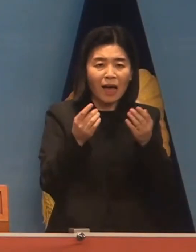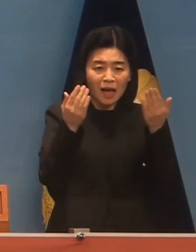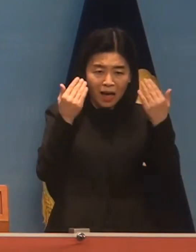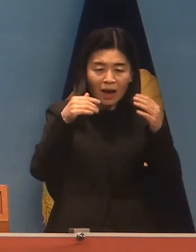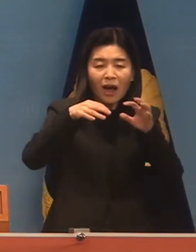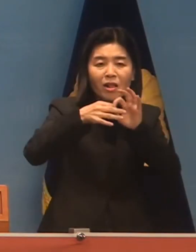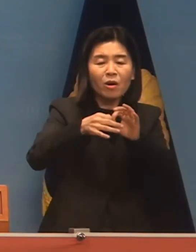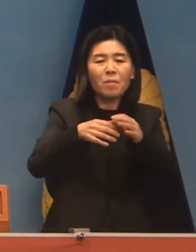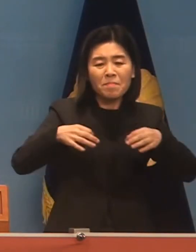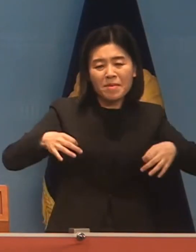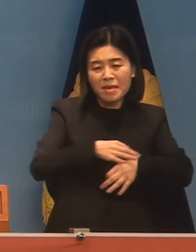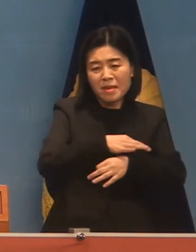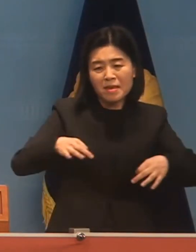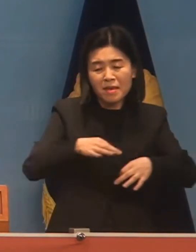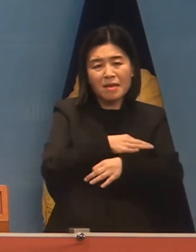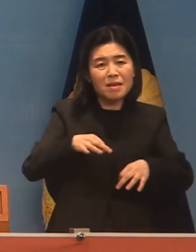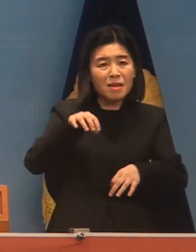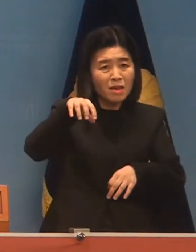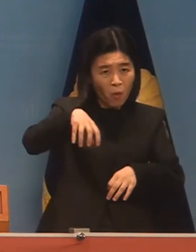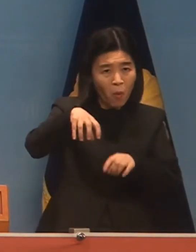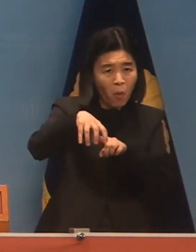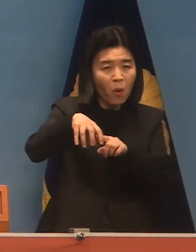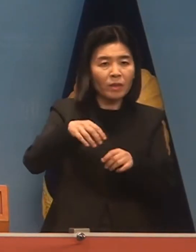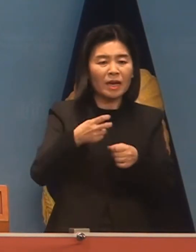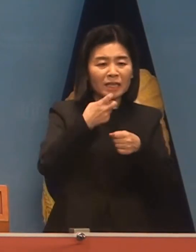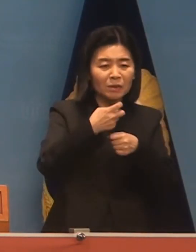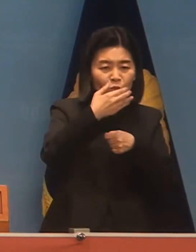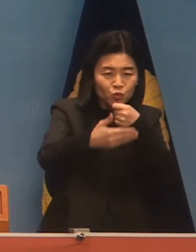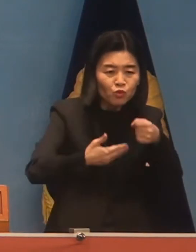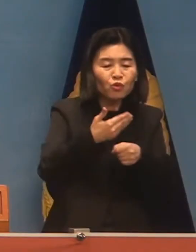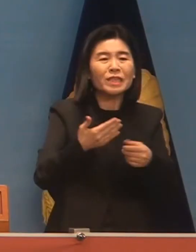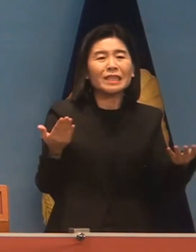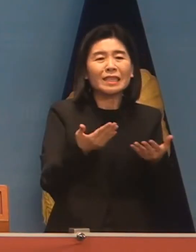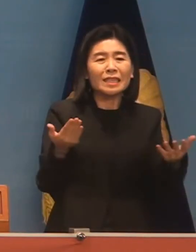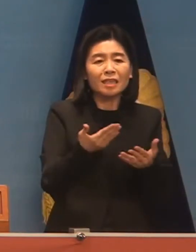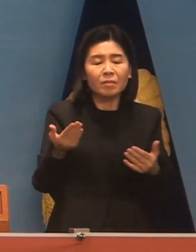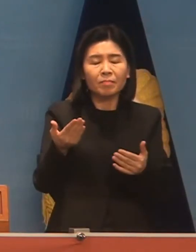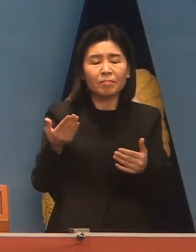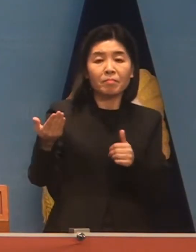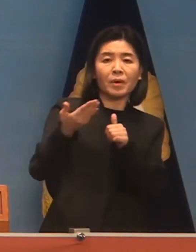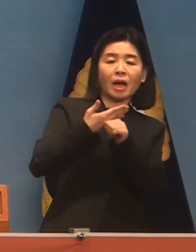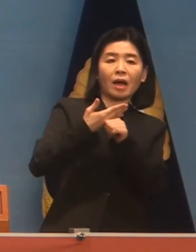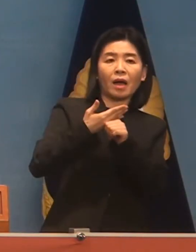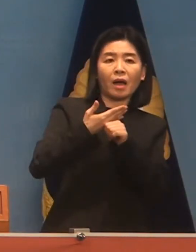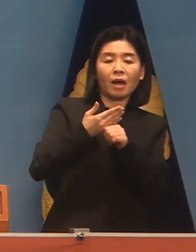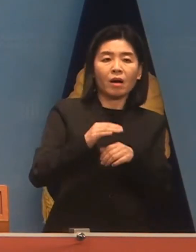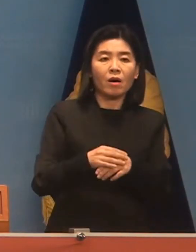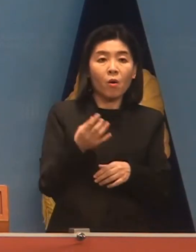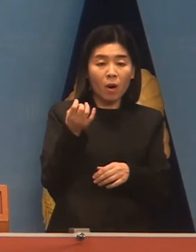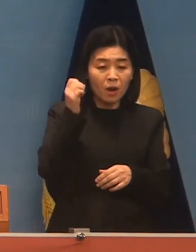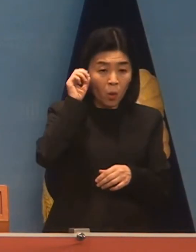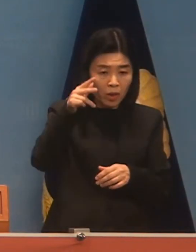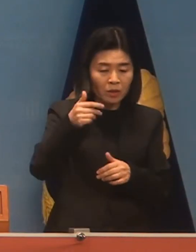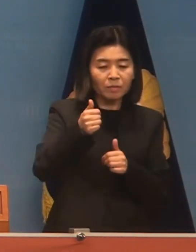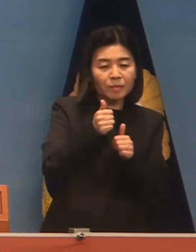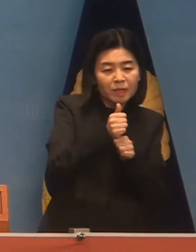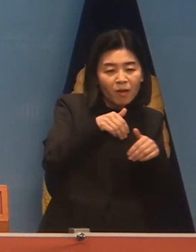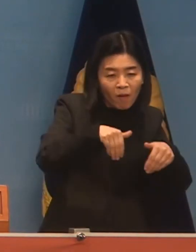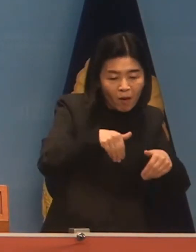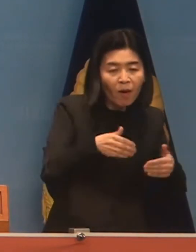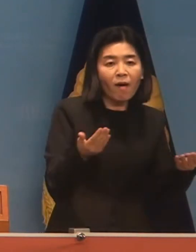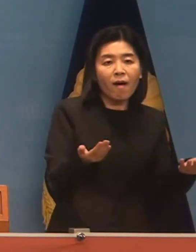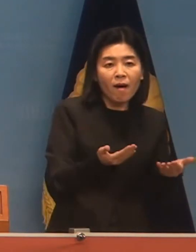곳에서 저는 세종호텔에서 29년을 일하고 회고되었습니다. 세종호텔에서 비서로 시작해서 객실